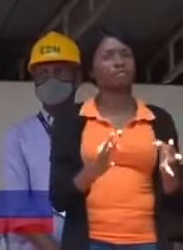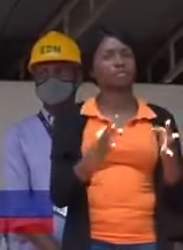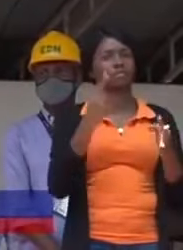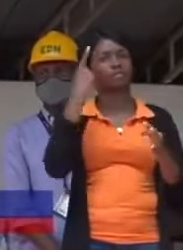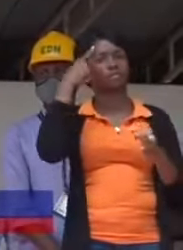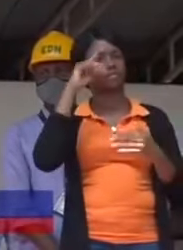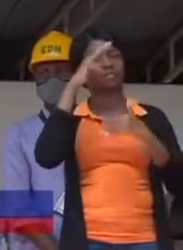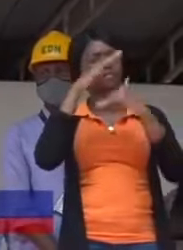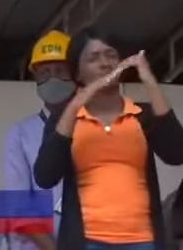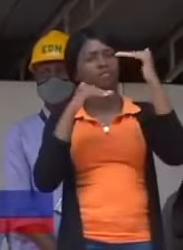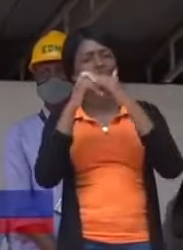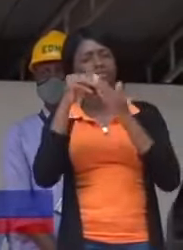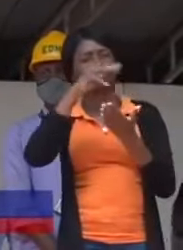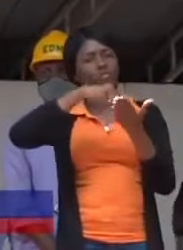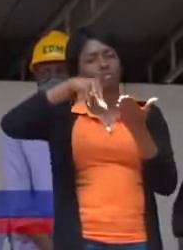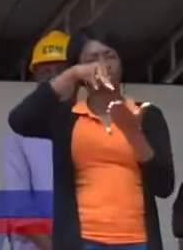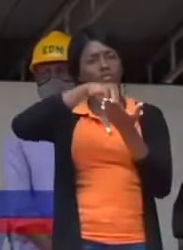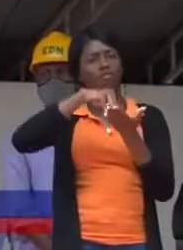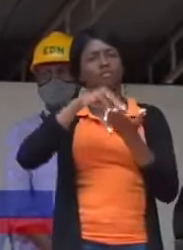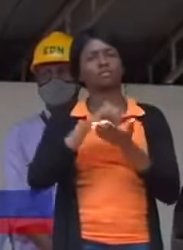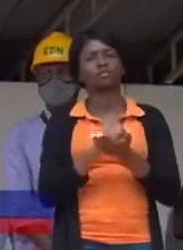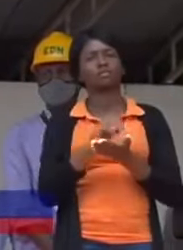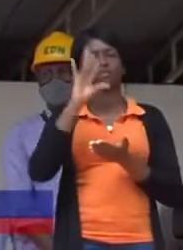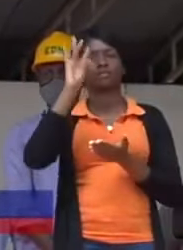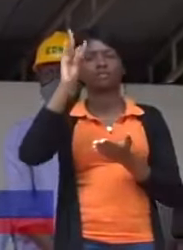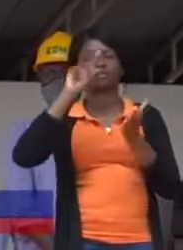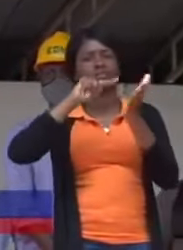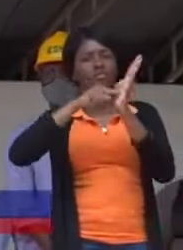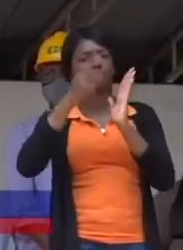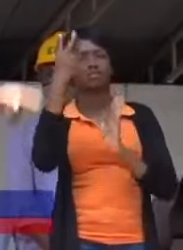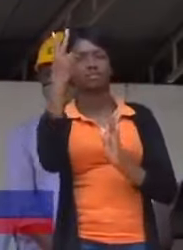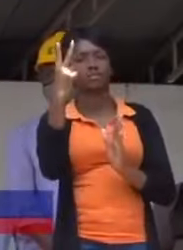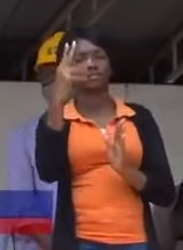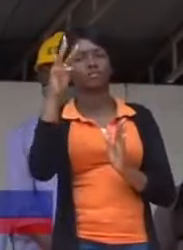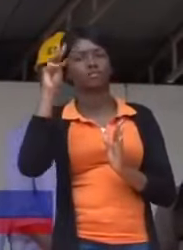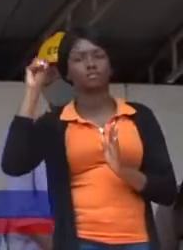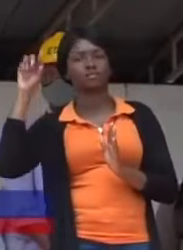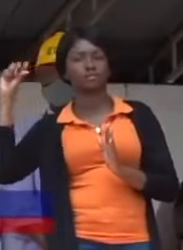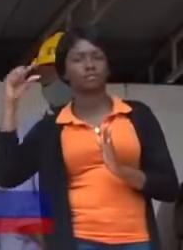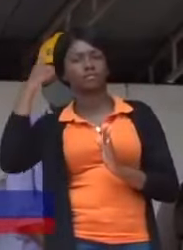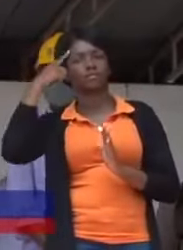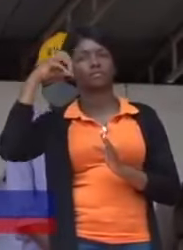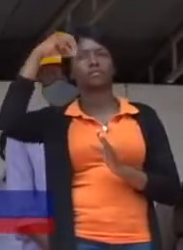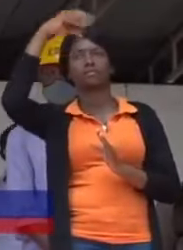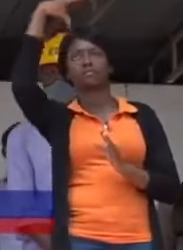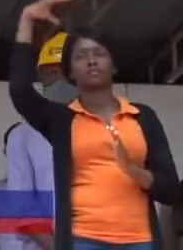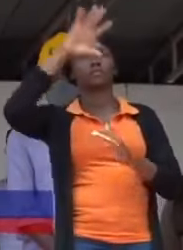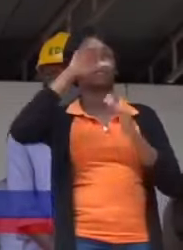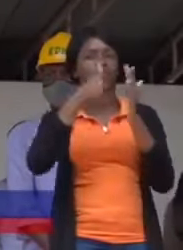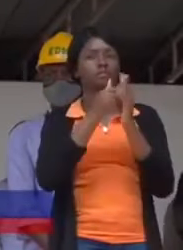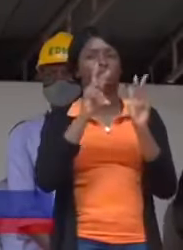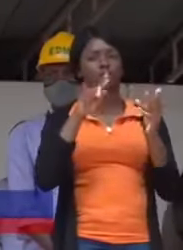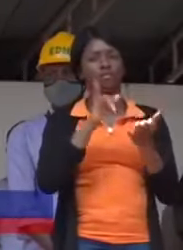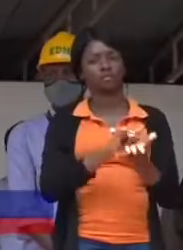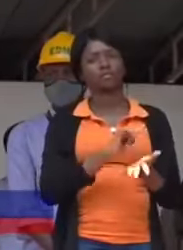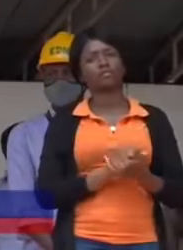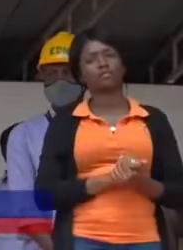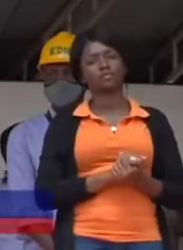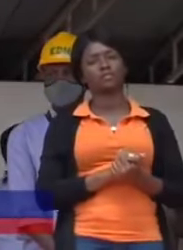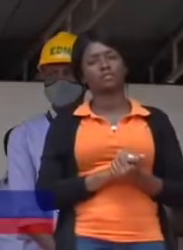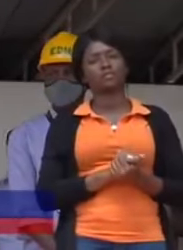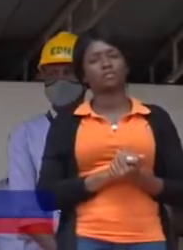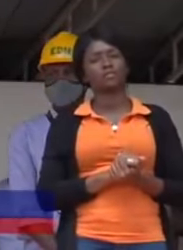Nous construisons centrale Saint-Raphaël, 7.2 MW, pour nous libérer tout le monde. Parce que c'est moun yo et même tout le monde.